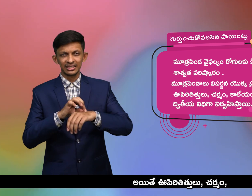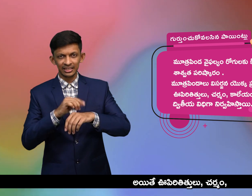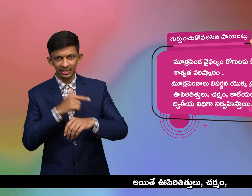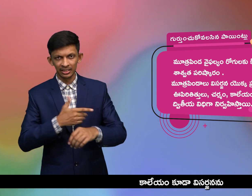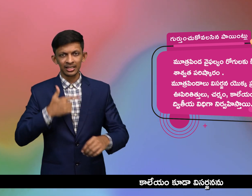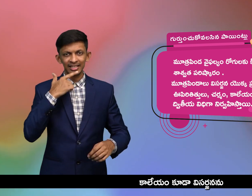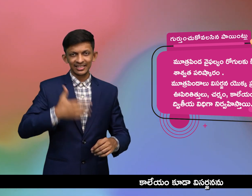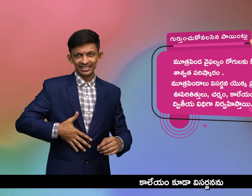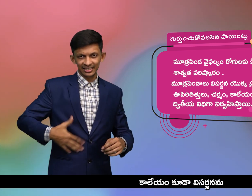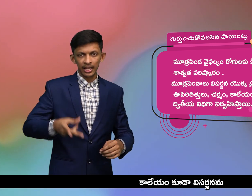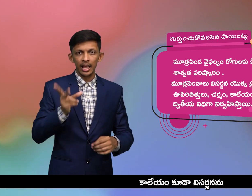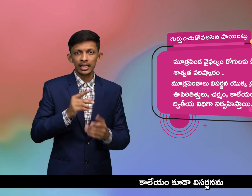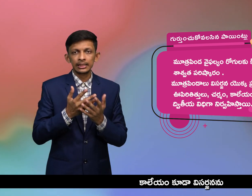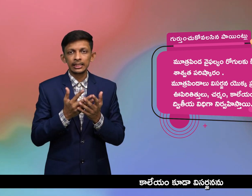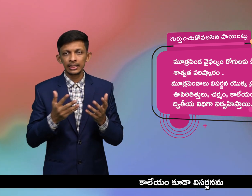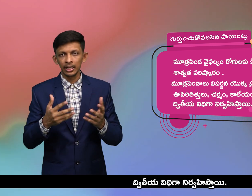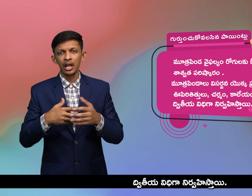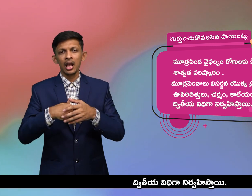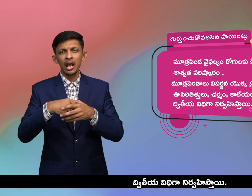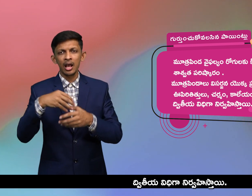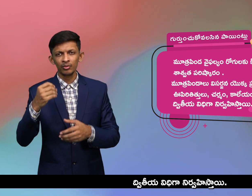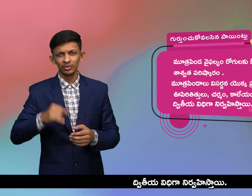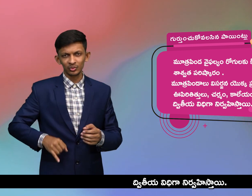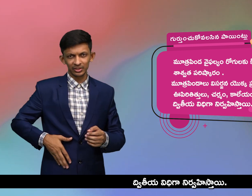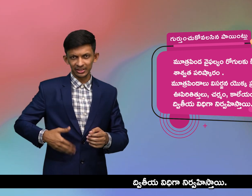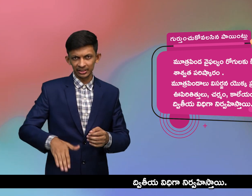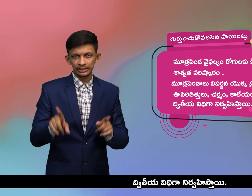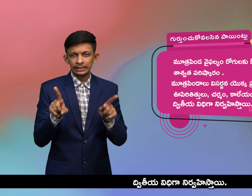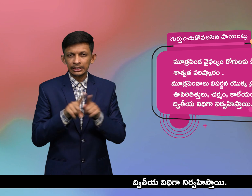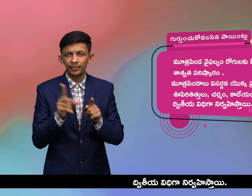చర్మం, కాలేయం కూడా విసర్జనను ద్వితీయ విధిగా నిర్వహిస్తాయి.